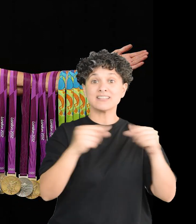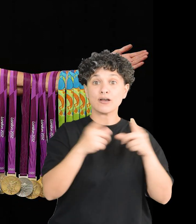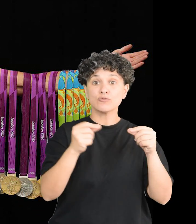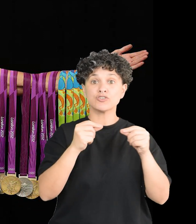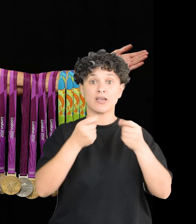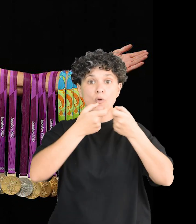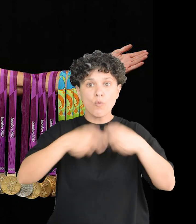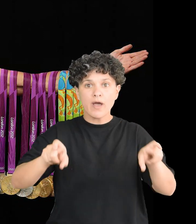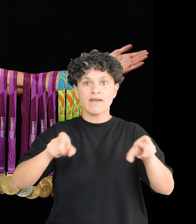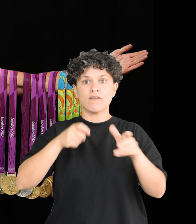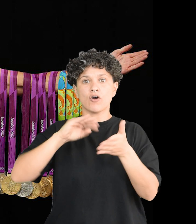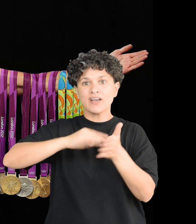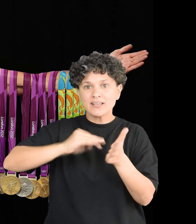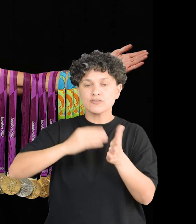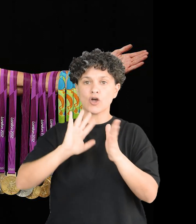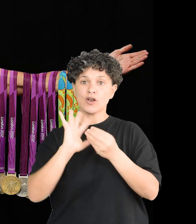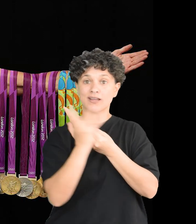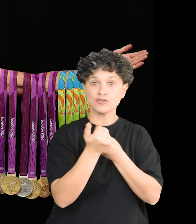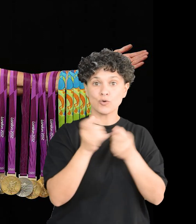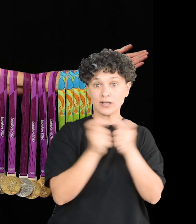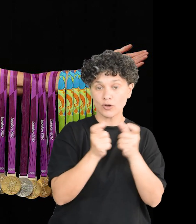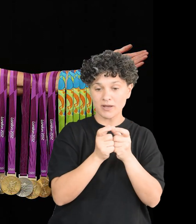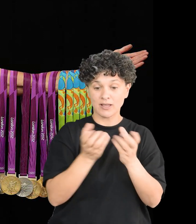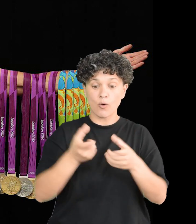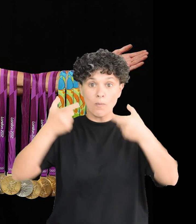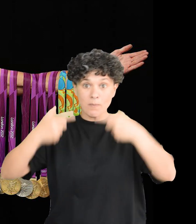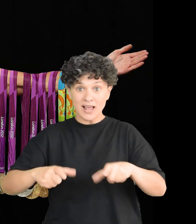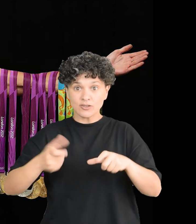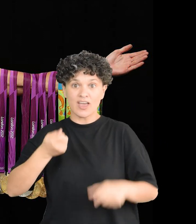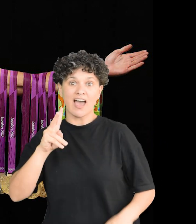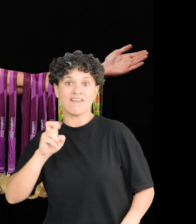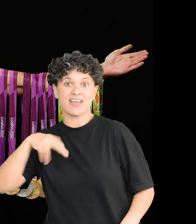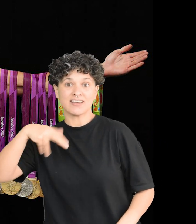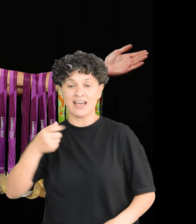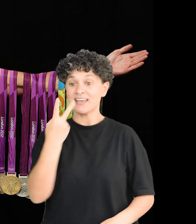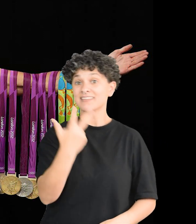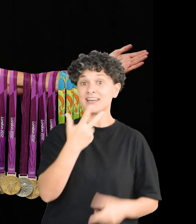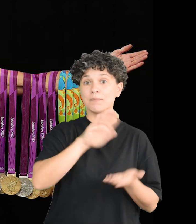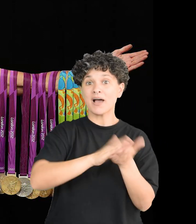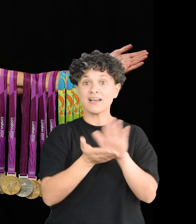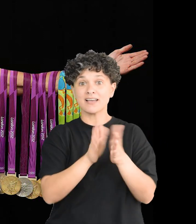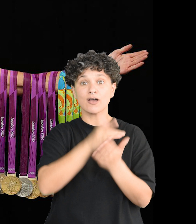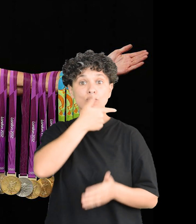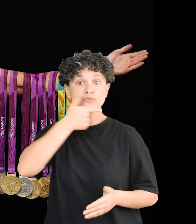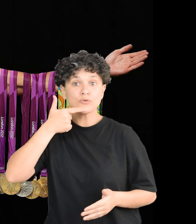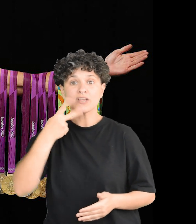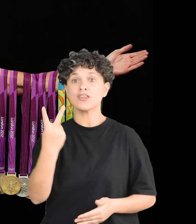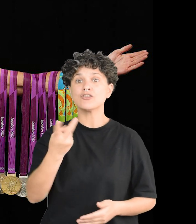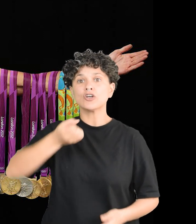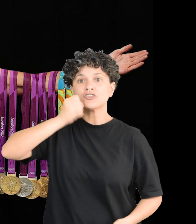huevos queso lechuga y tomate un plato de avena tres panqueques con dulce y dos tazas